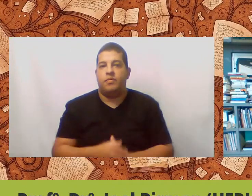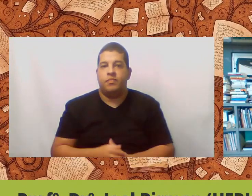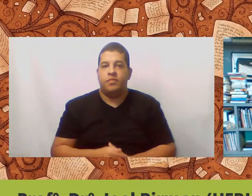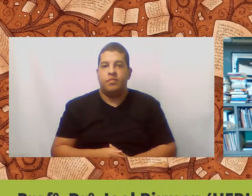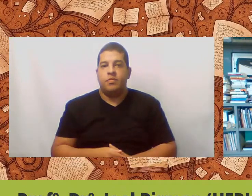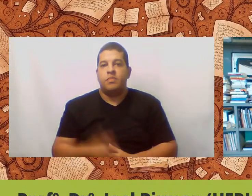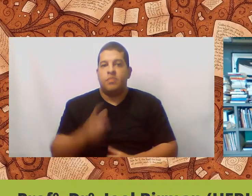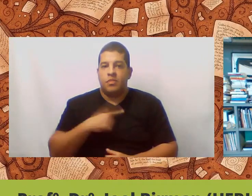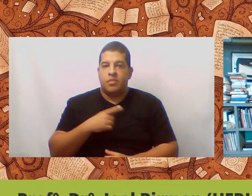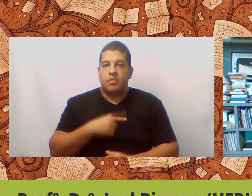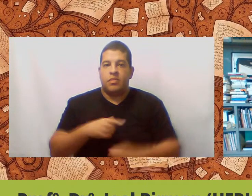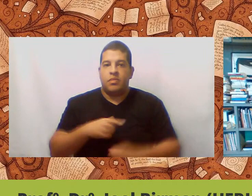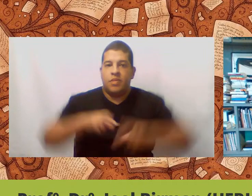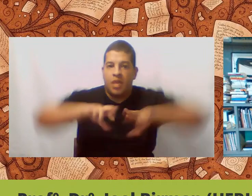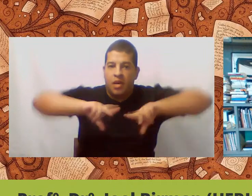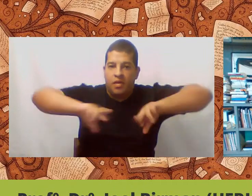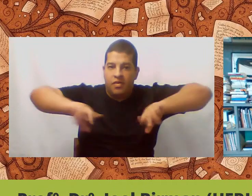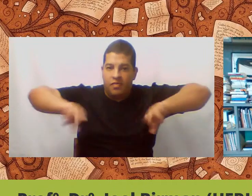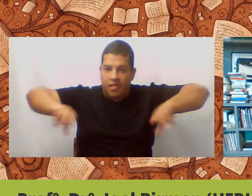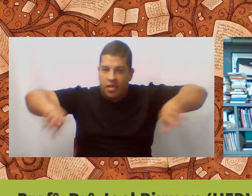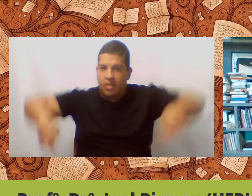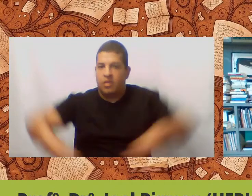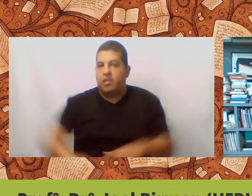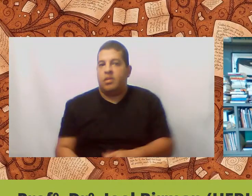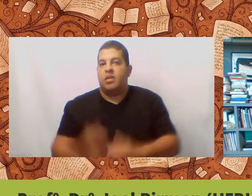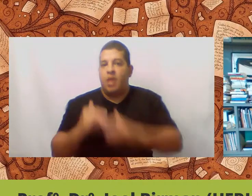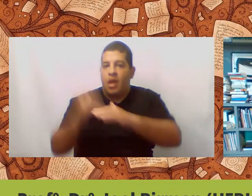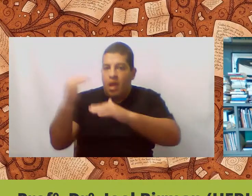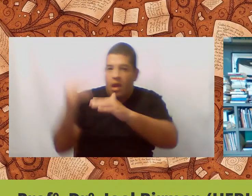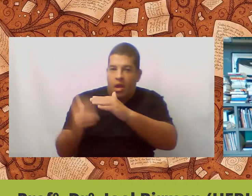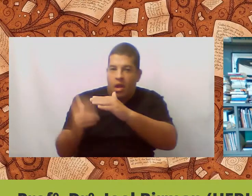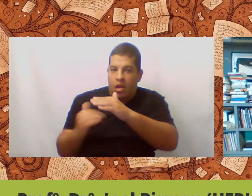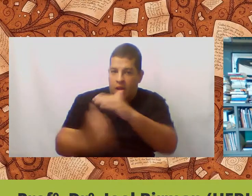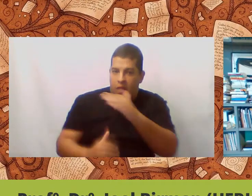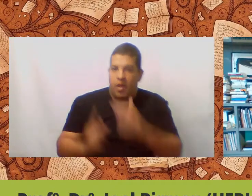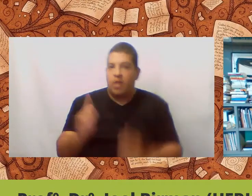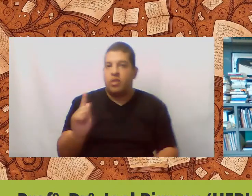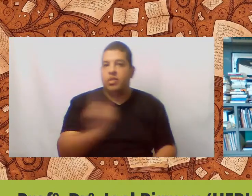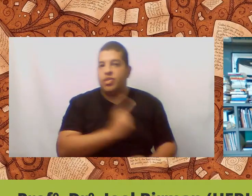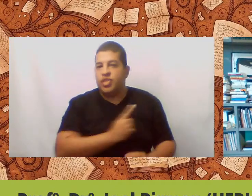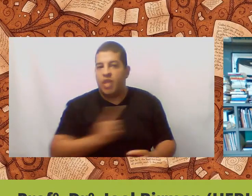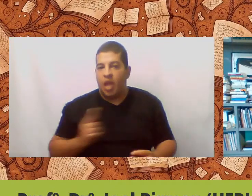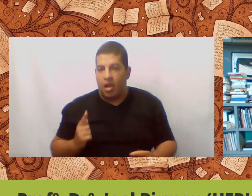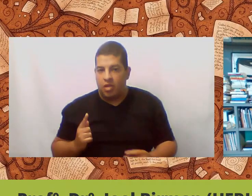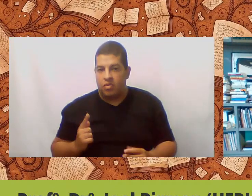diferentes modalidades de hierarquias entre os gêneros, né?